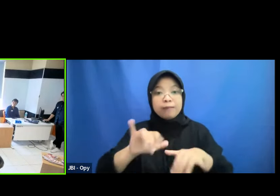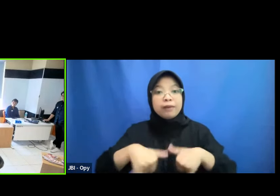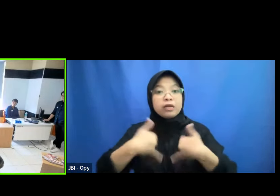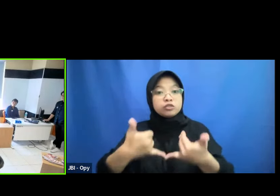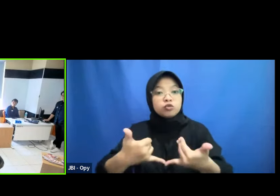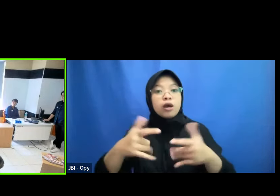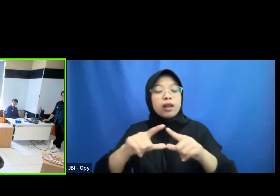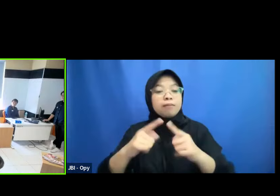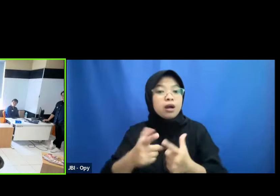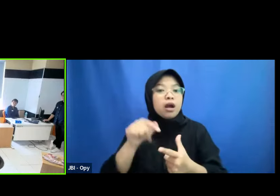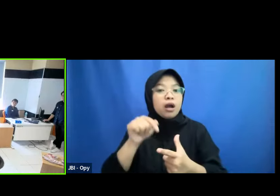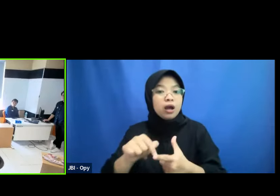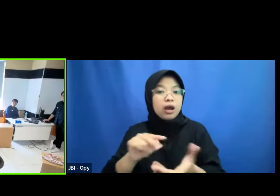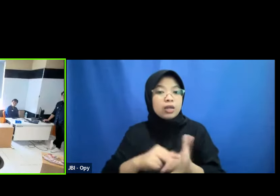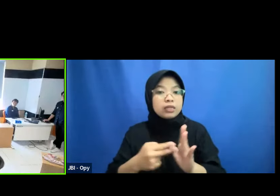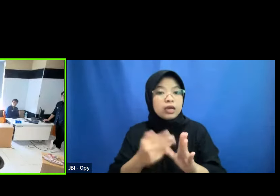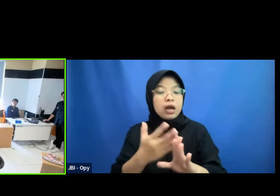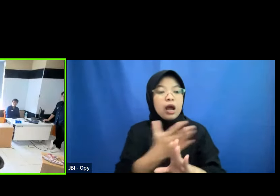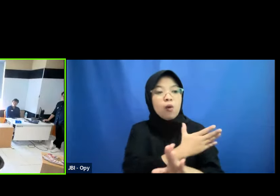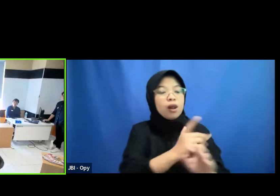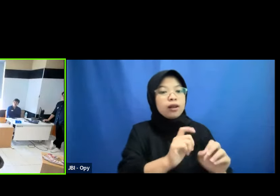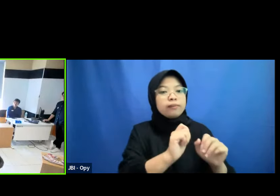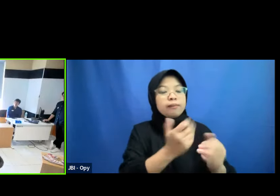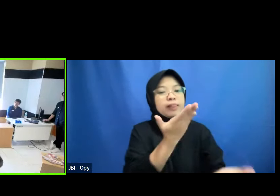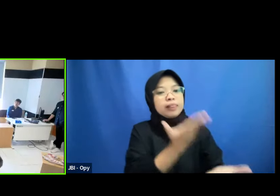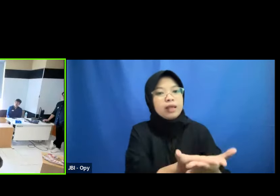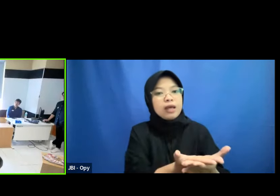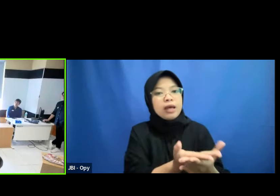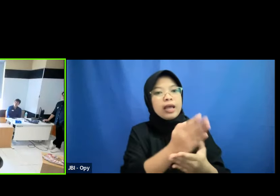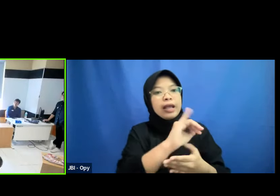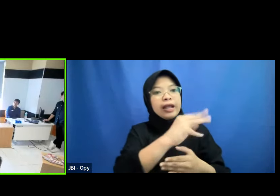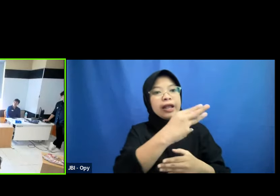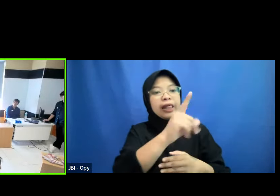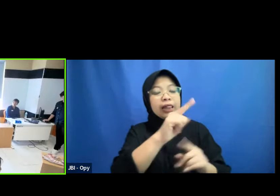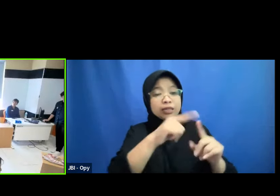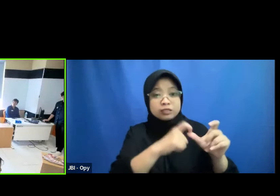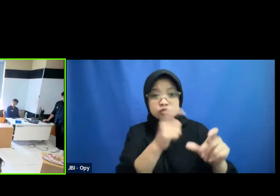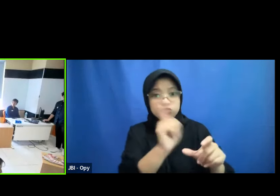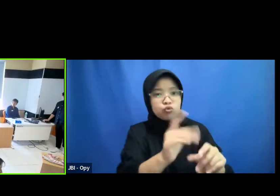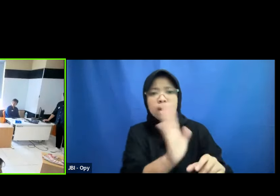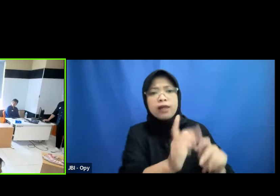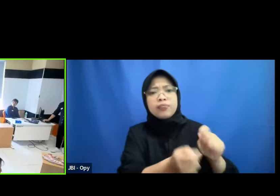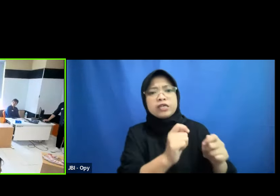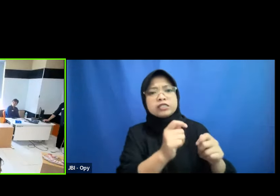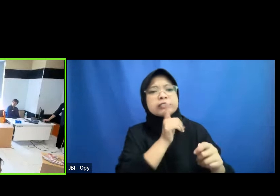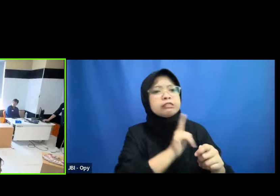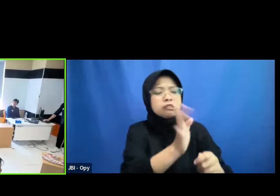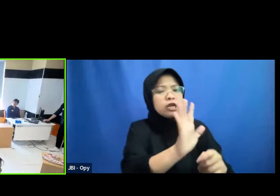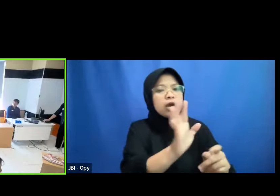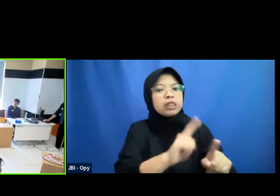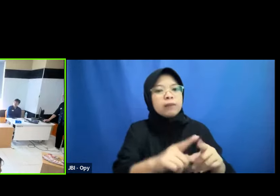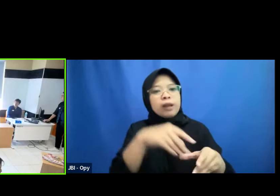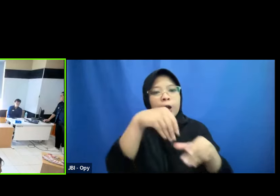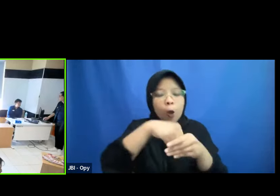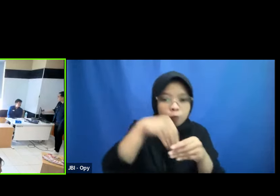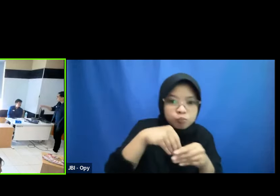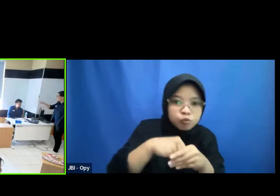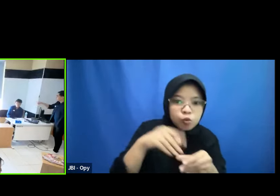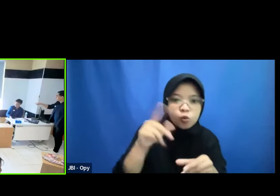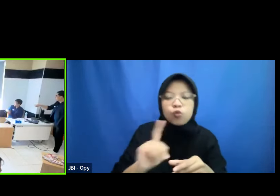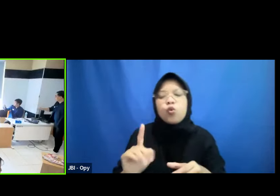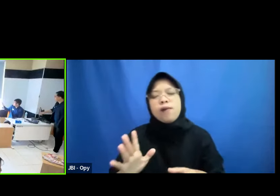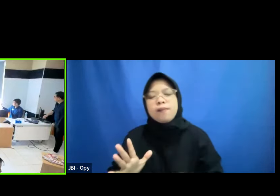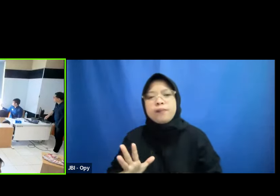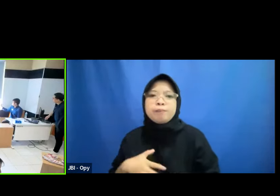yang ieltsnya tuh gak minta di depan gitu ya terus dia cerit l kayak dia juga harus nabung dan lain-lain jadi kayak dia